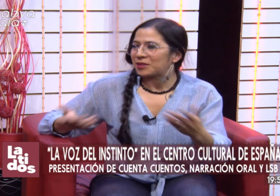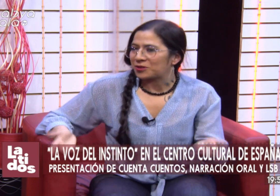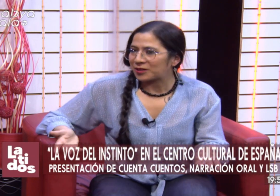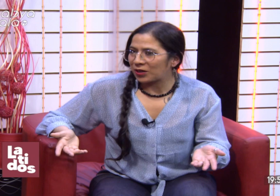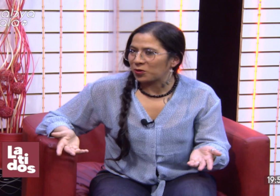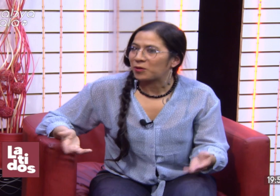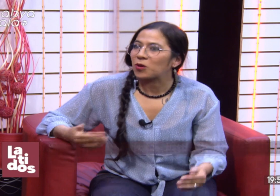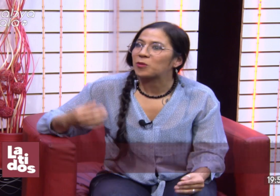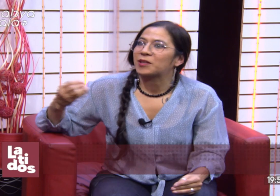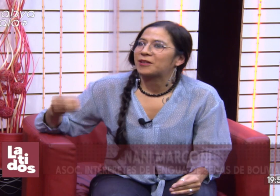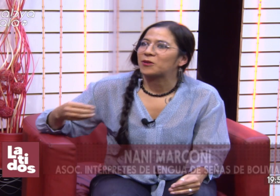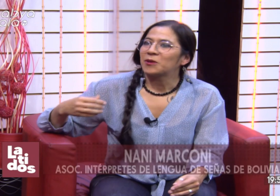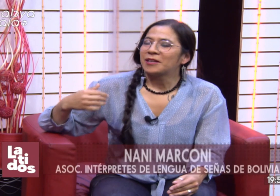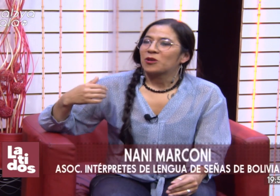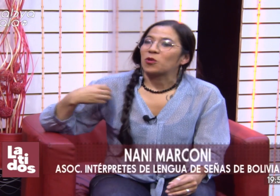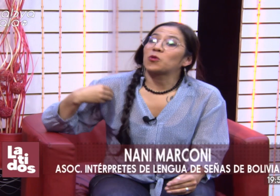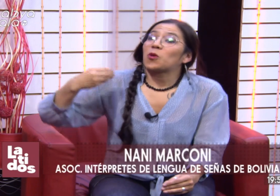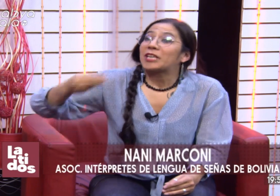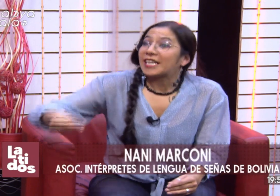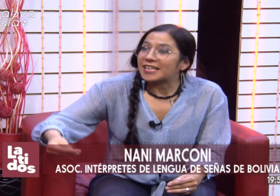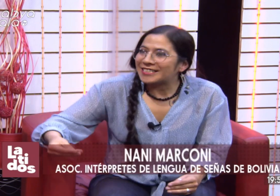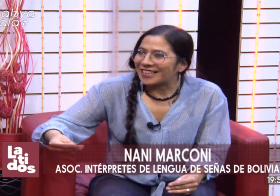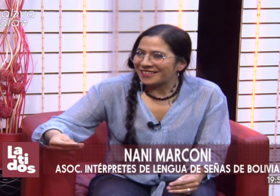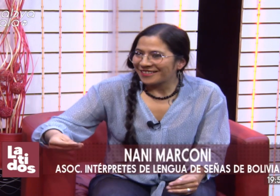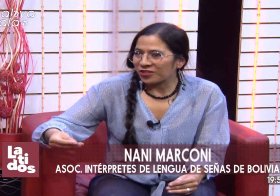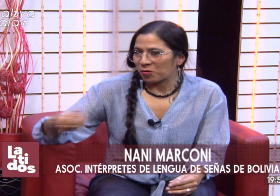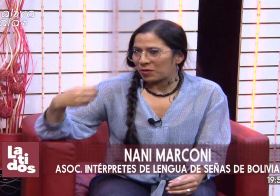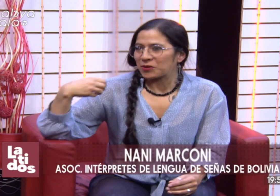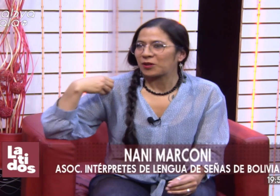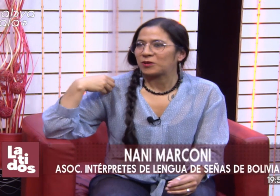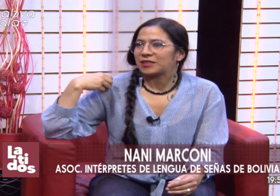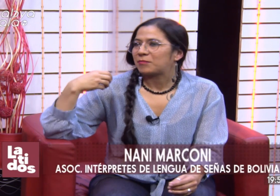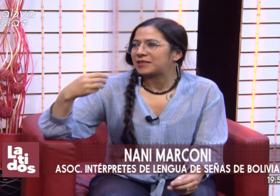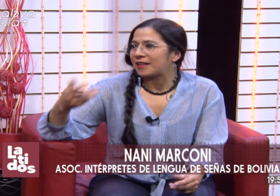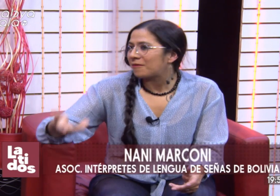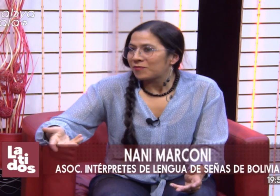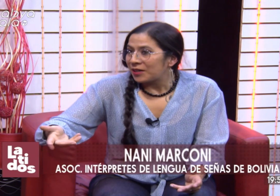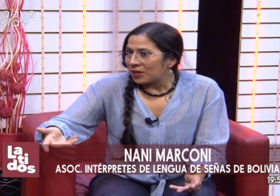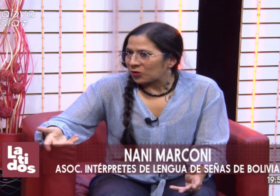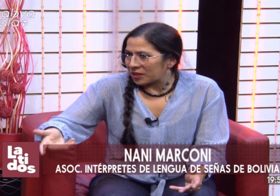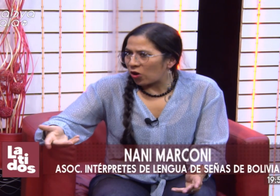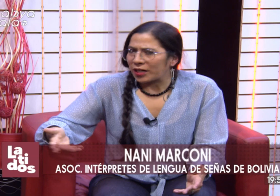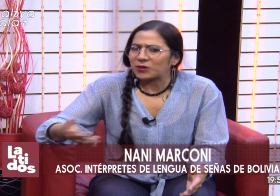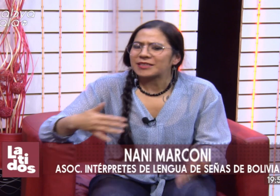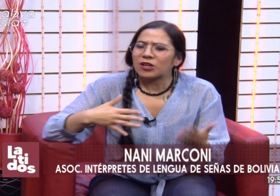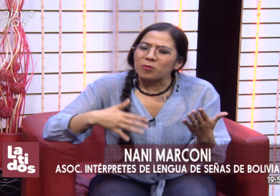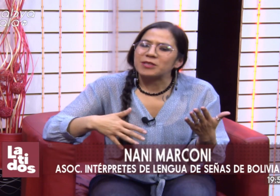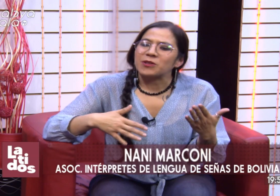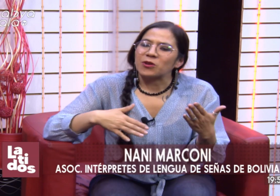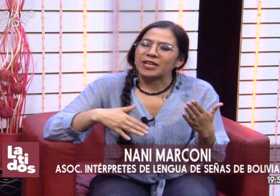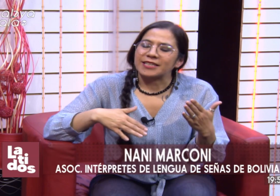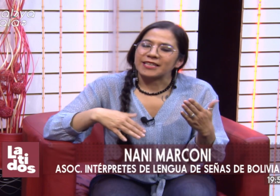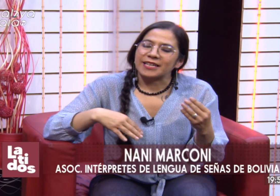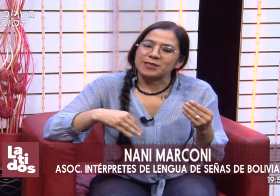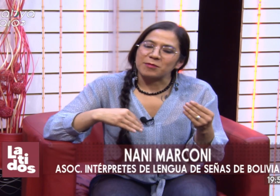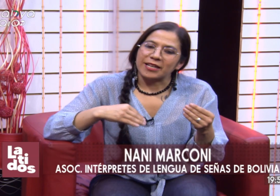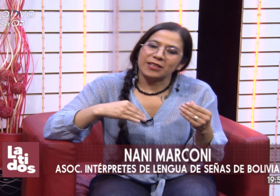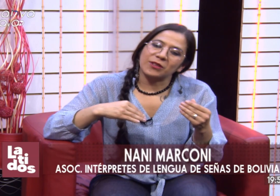salud, pero como te digo, cuando uno lo quiere ejercer como persona con discapacidad, no se logra. Entonces, esta convención lo que hace es marcarte una serie